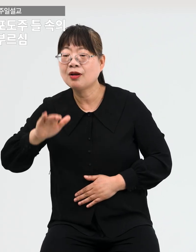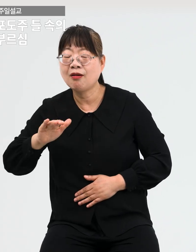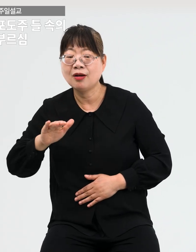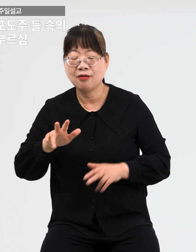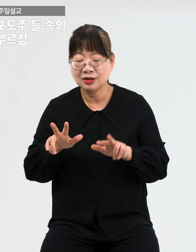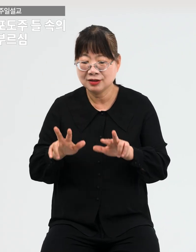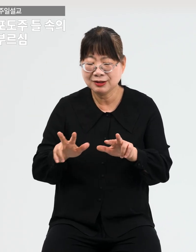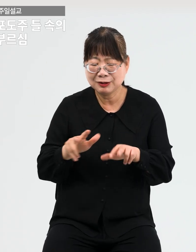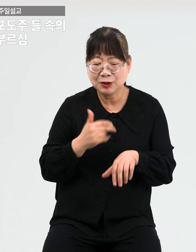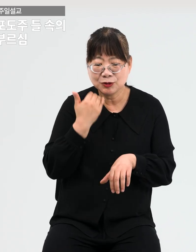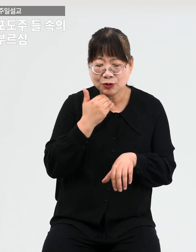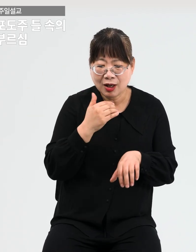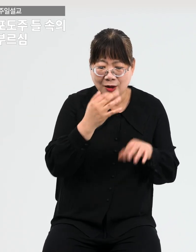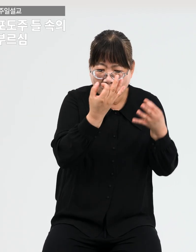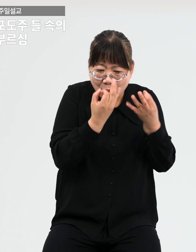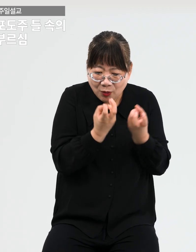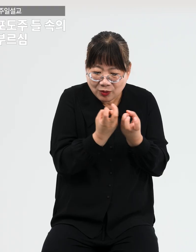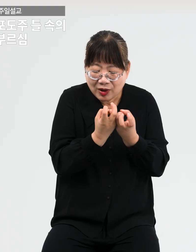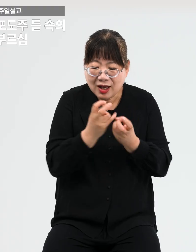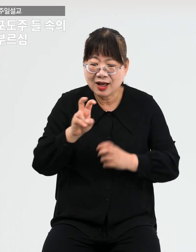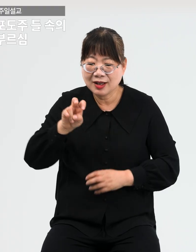볼까? 이 밀마저